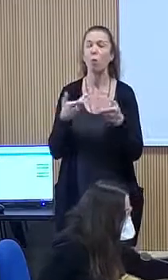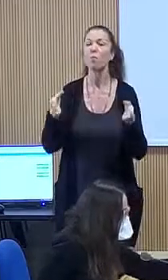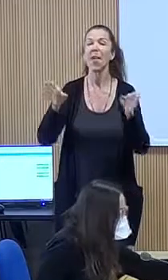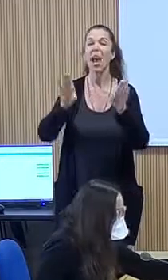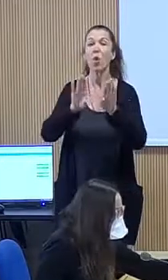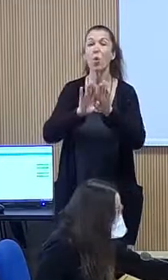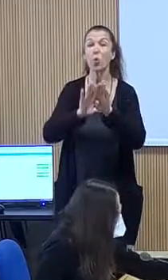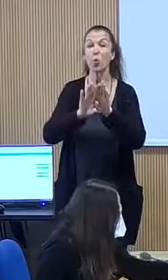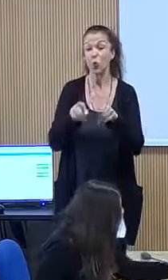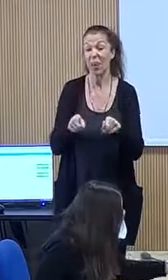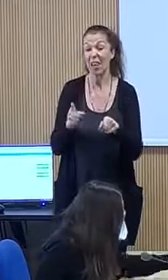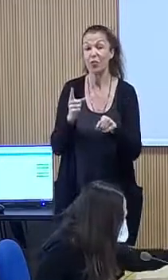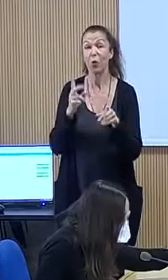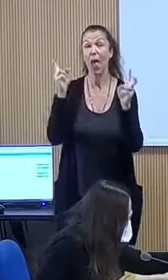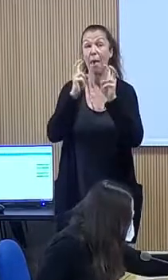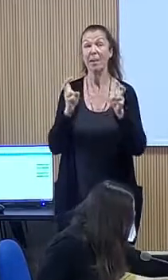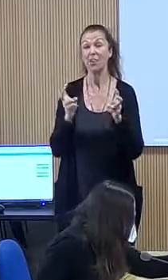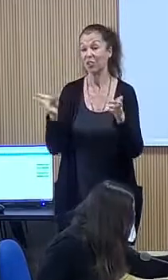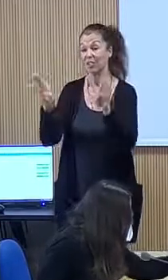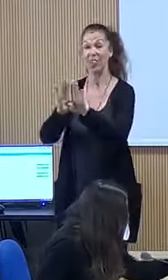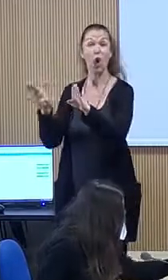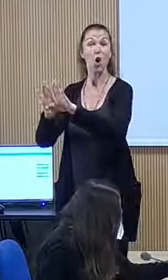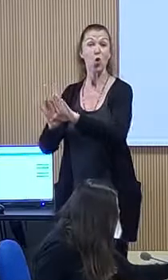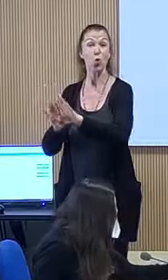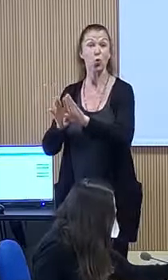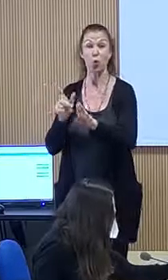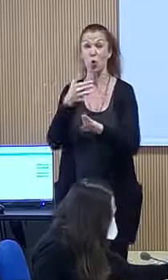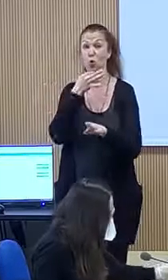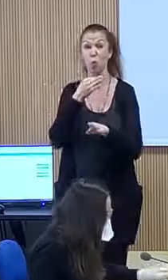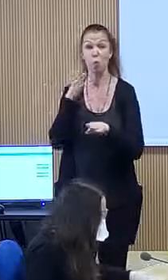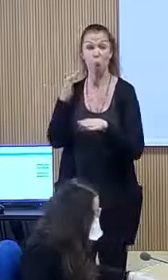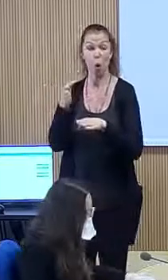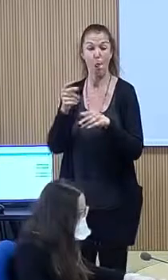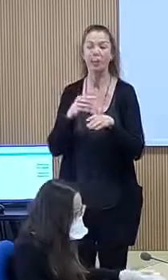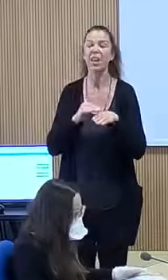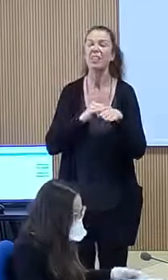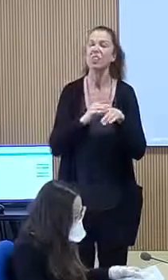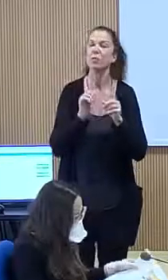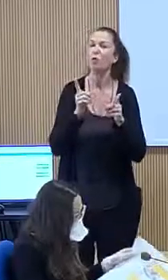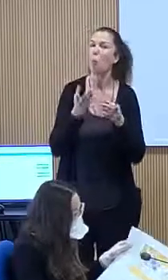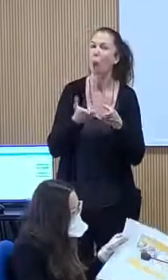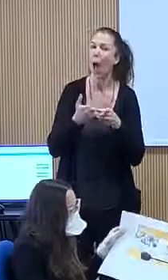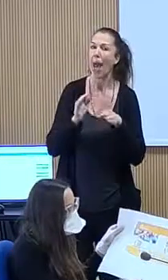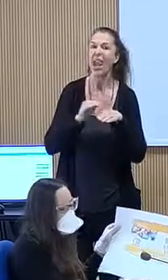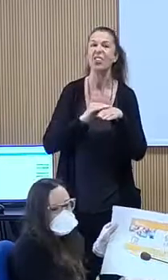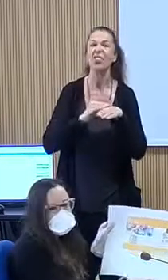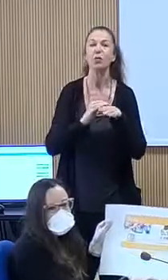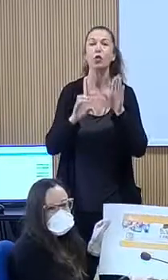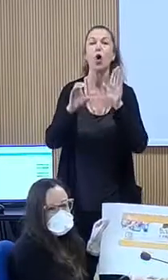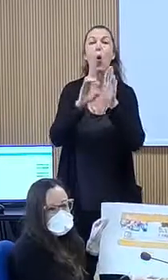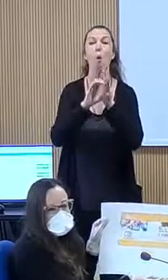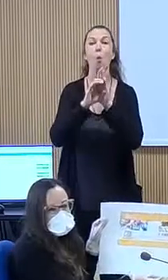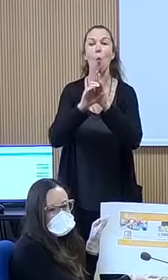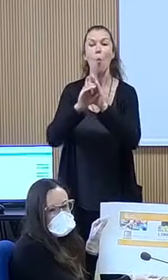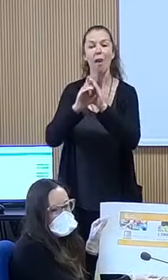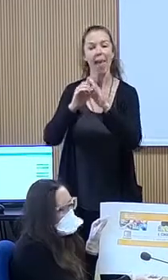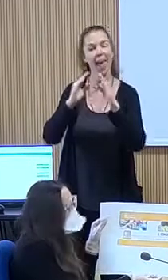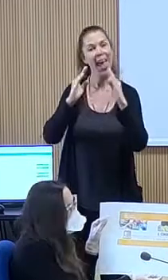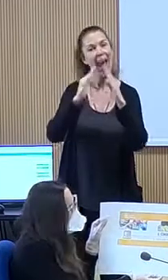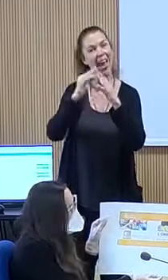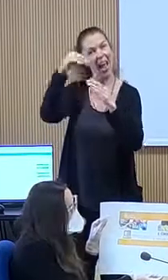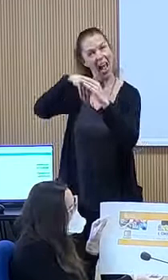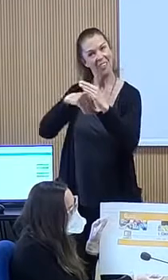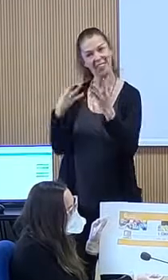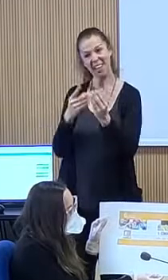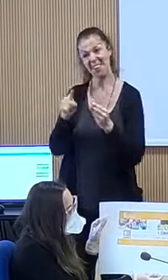dell'emergenza questo servizio si chiama il comune a casa con voi questa è il logo e lo troverete